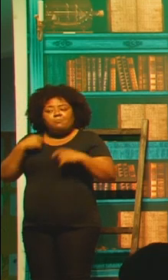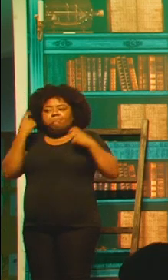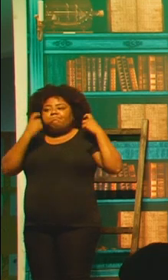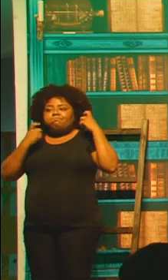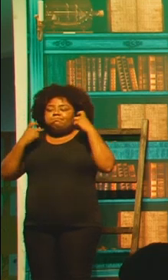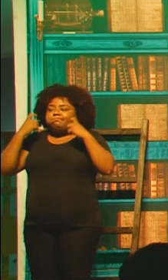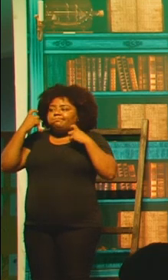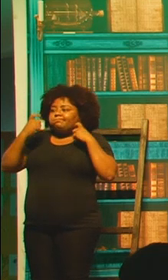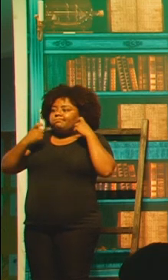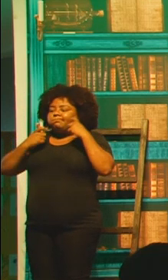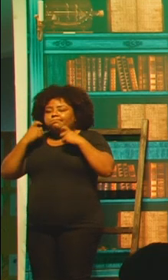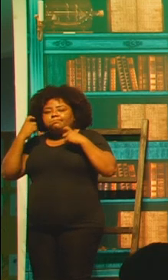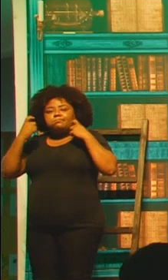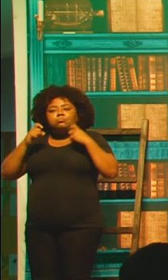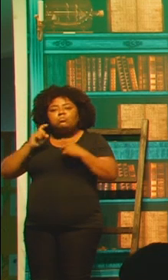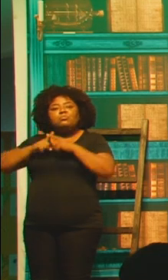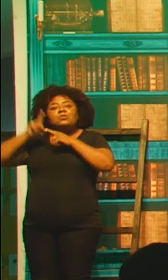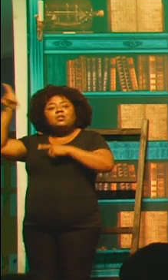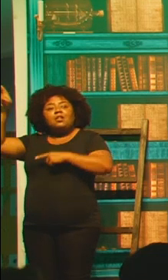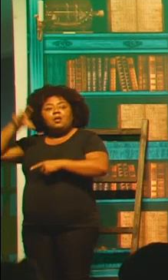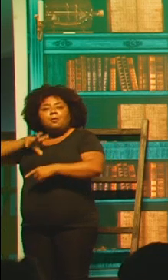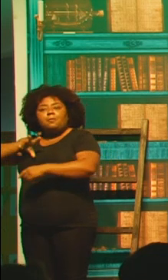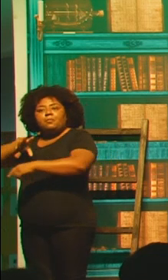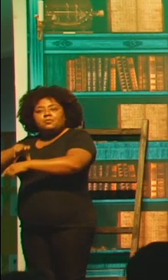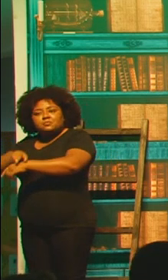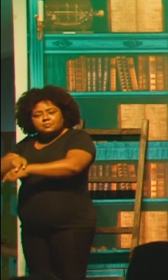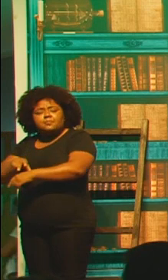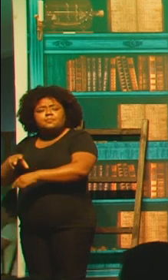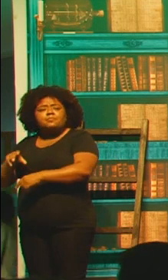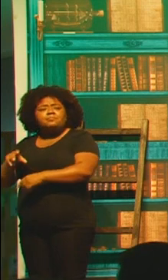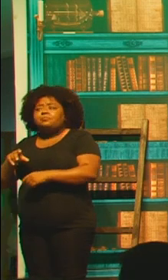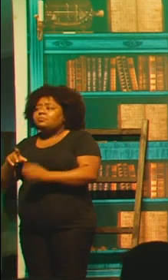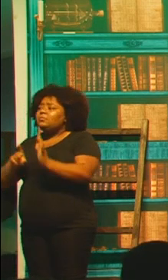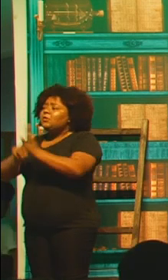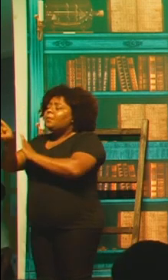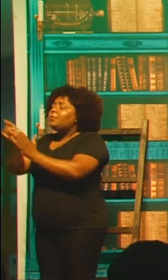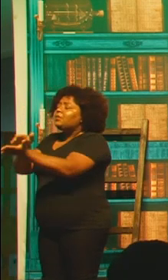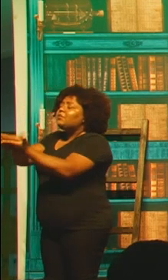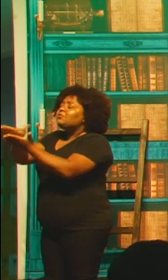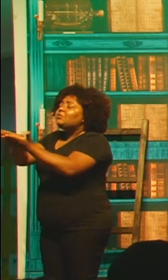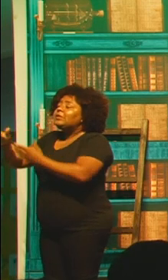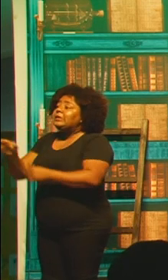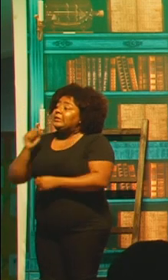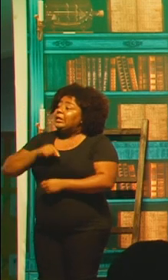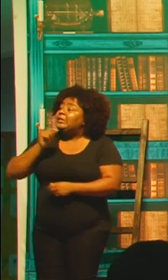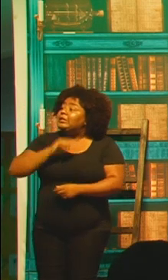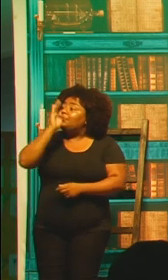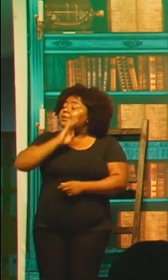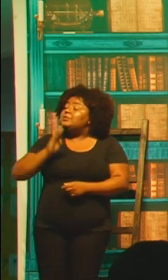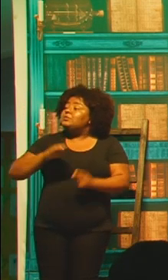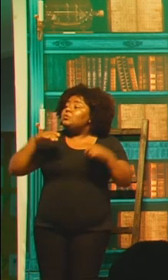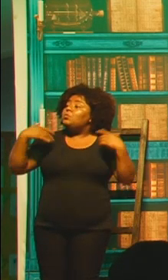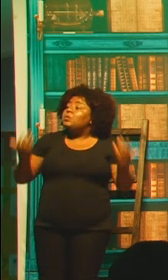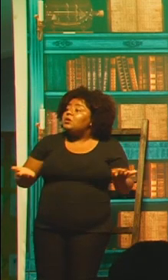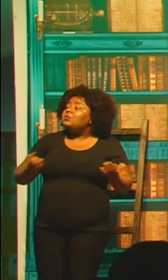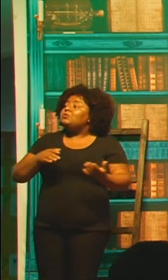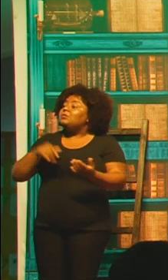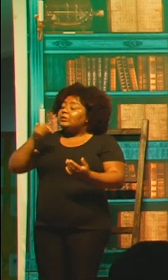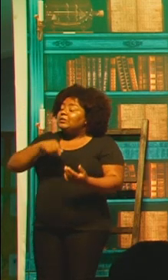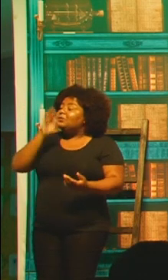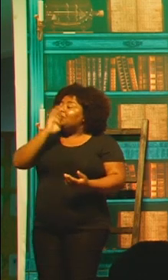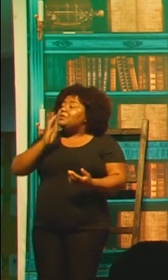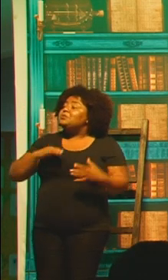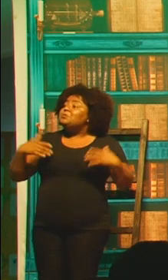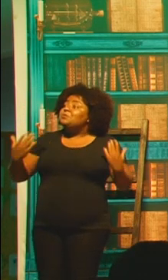constante. Enquanto o livro era publicado lá, né, eu todos os dias perguntava à editora: e no Brasil, vai ser quando? No Brasil, vai ser quando?